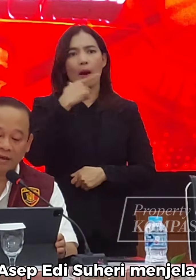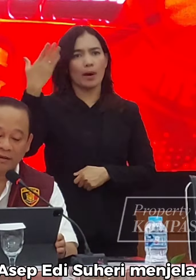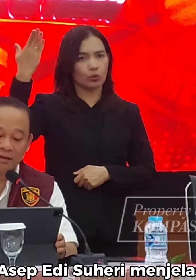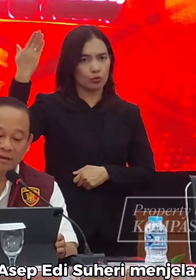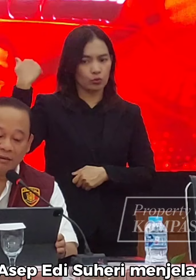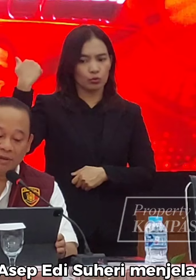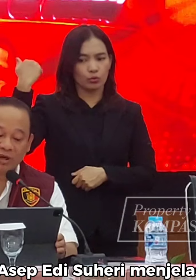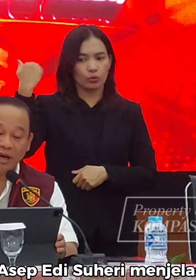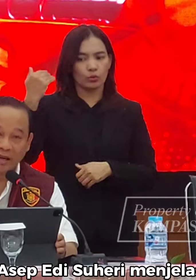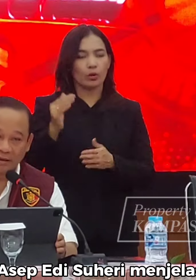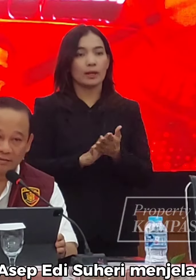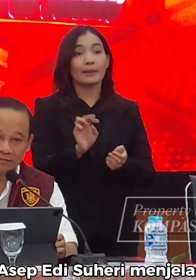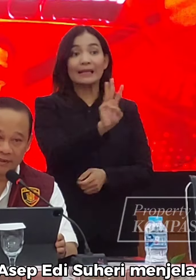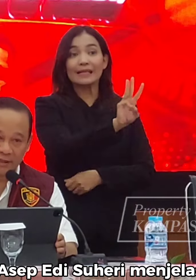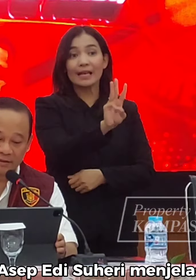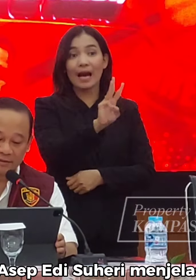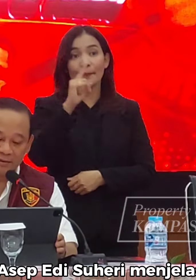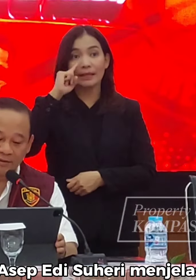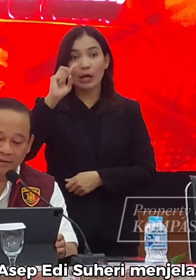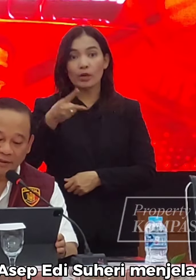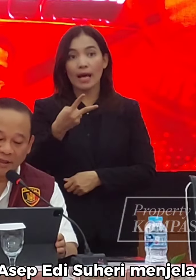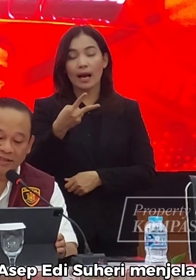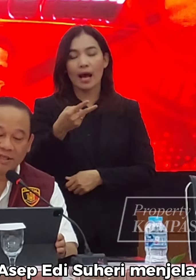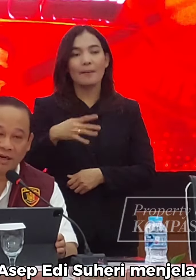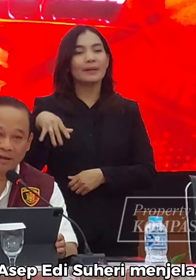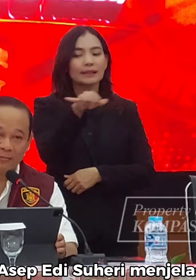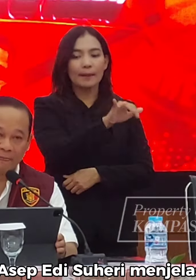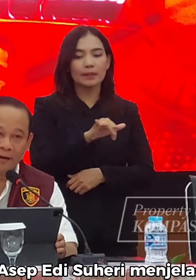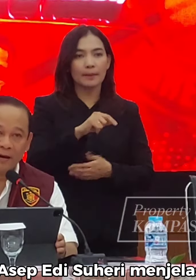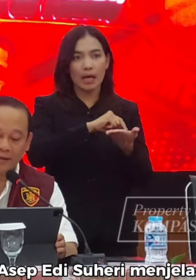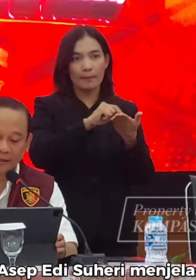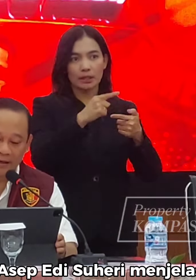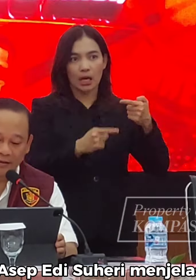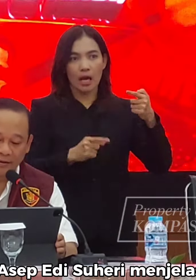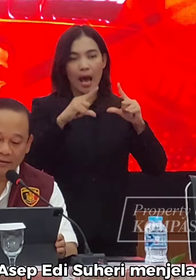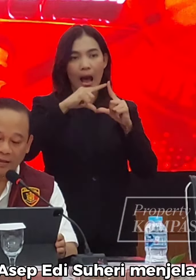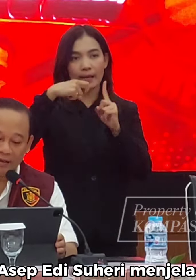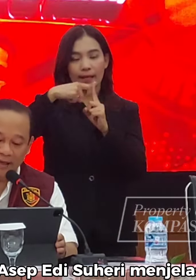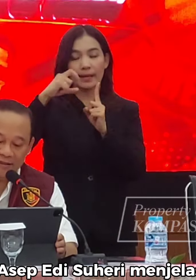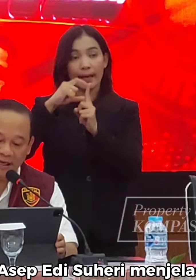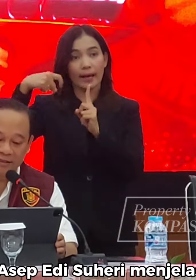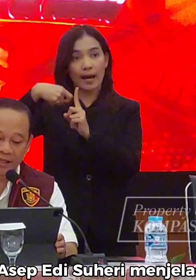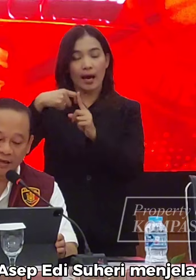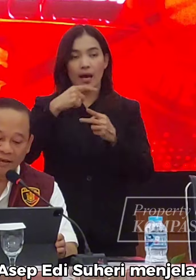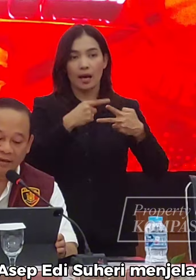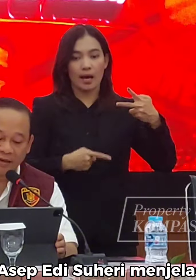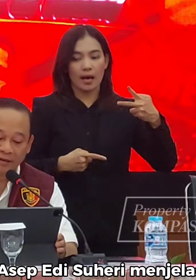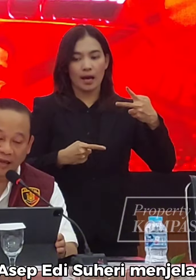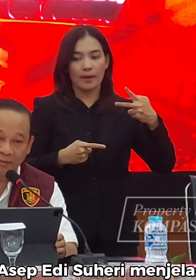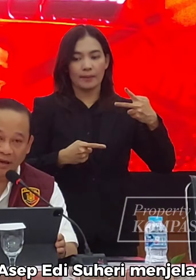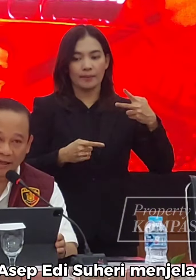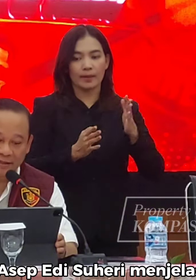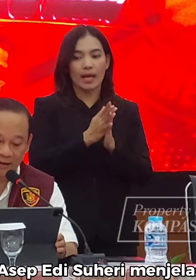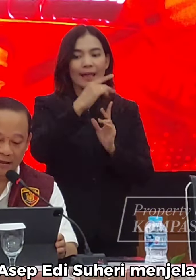tiga bersaudara ya indonesal adk DS alias t dan